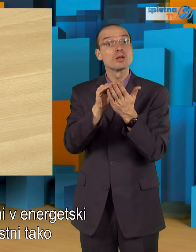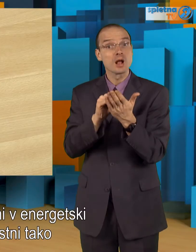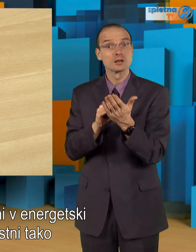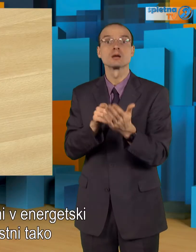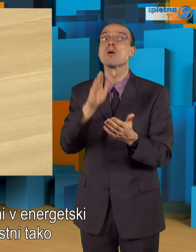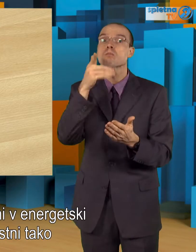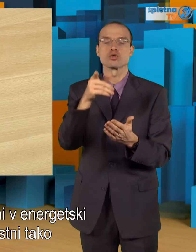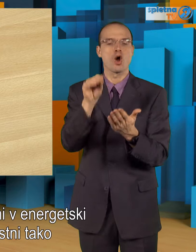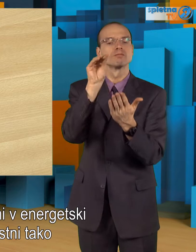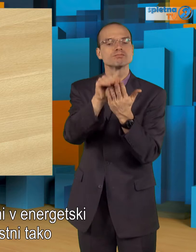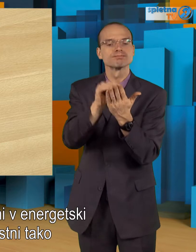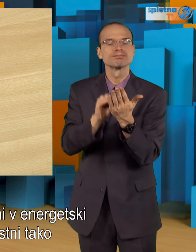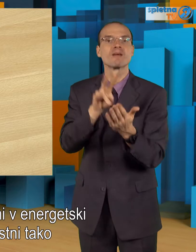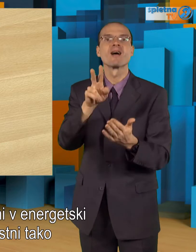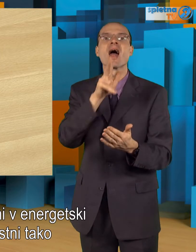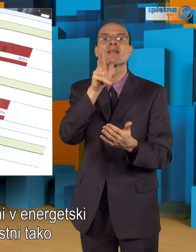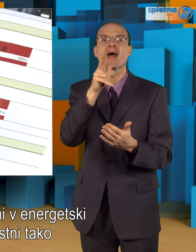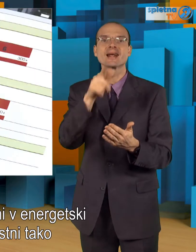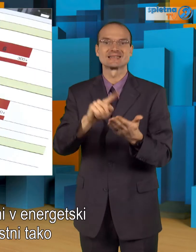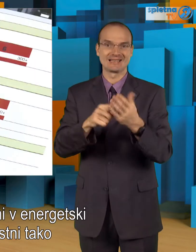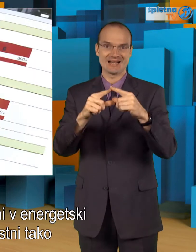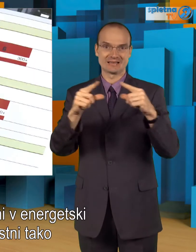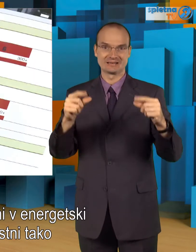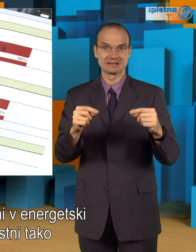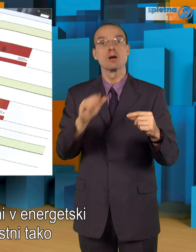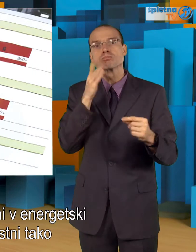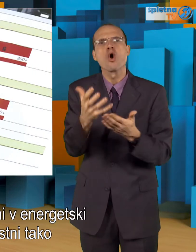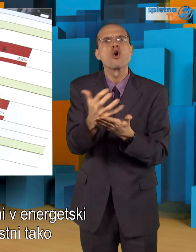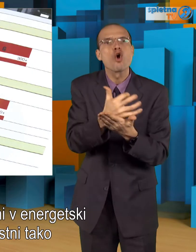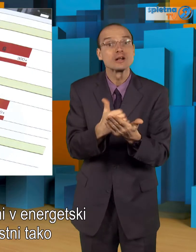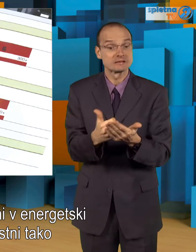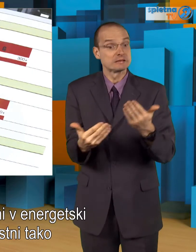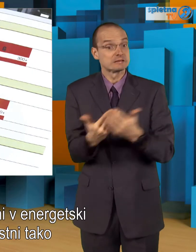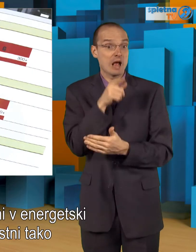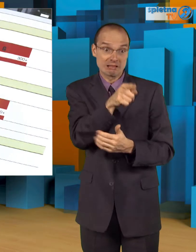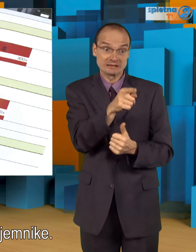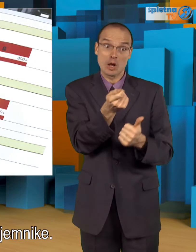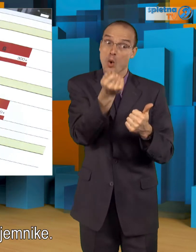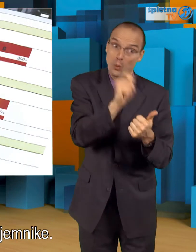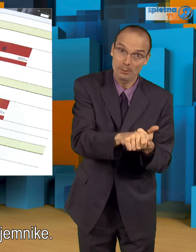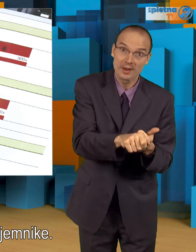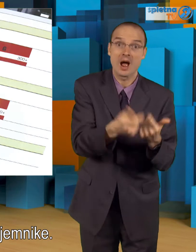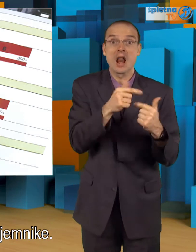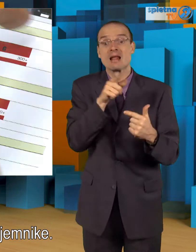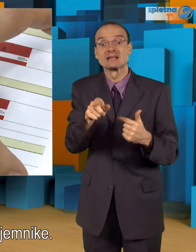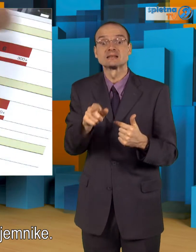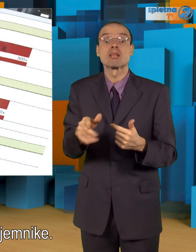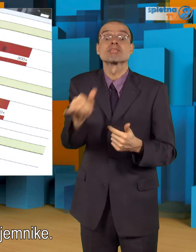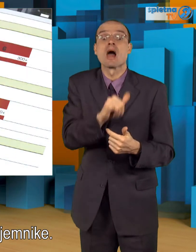Podatki, ki bodo zapisani v energetski izkaznici, bodo koristni tako za kupce kot za najemnike.